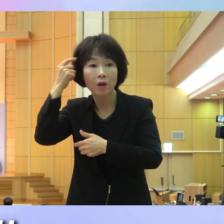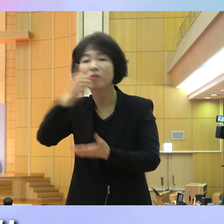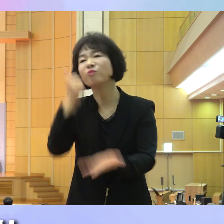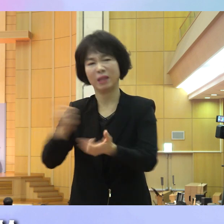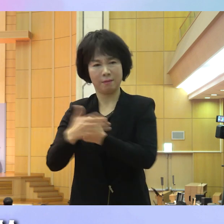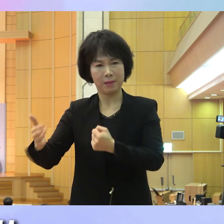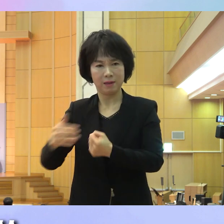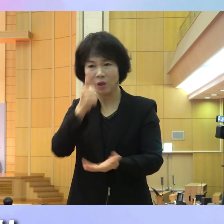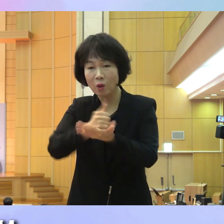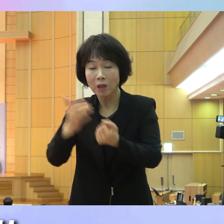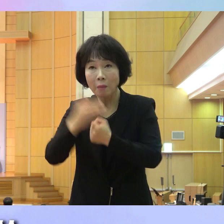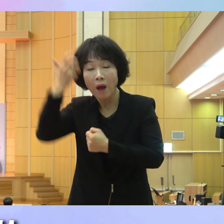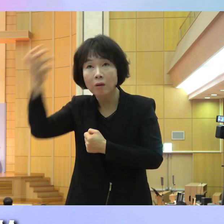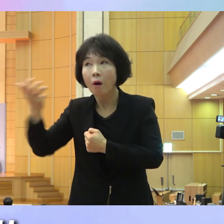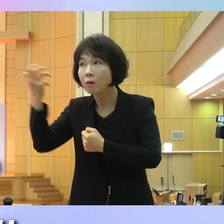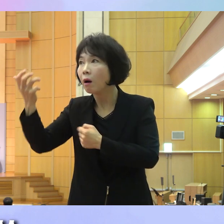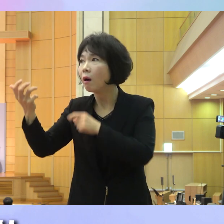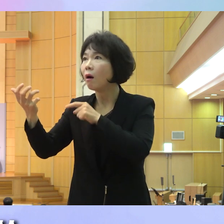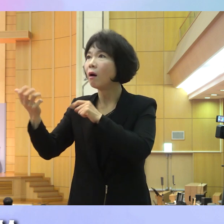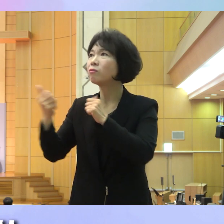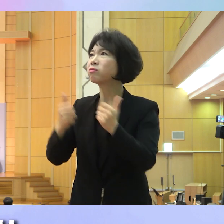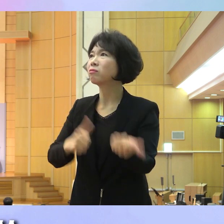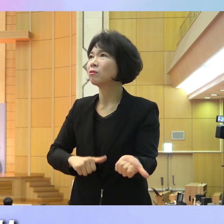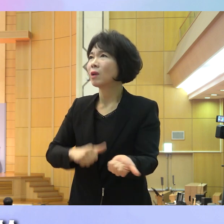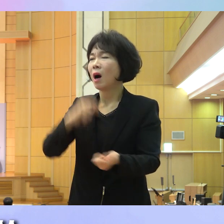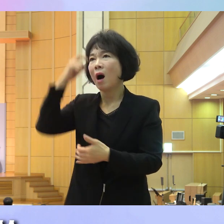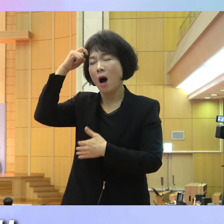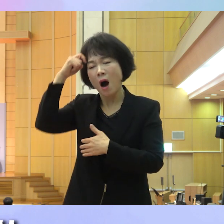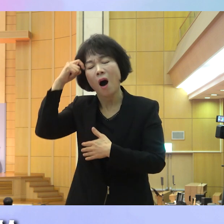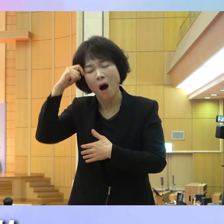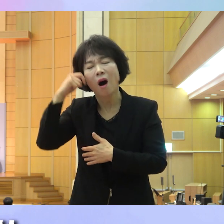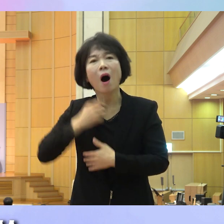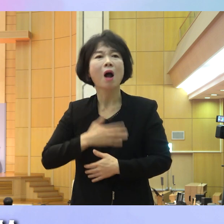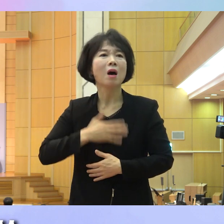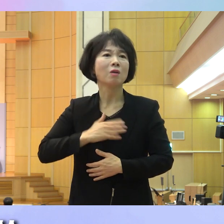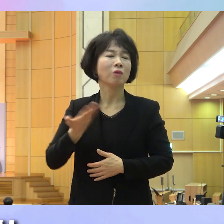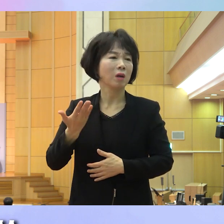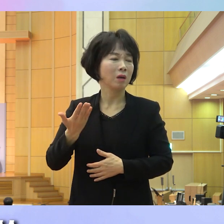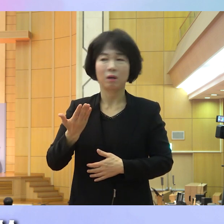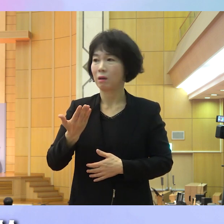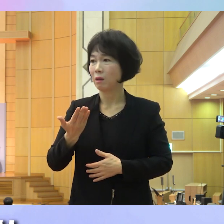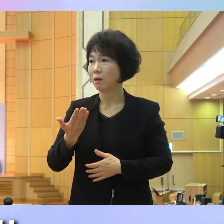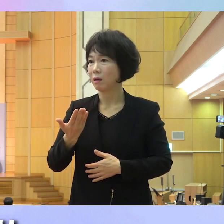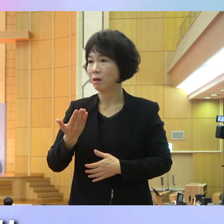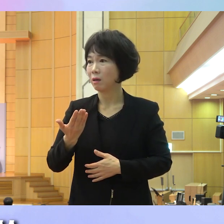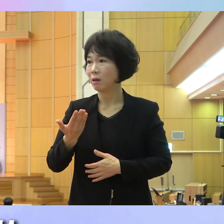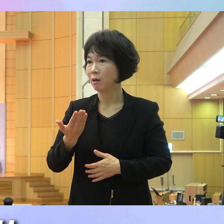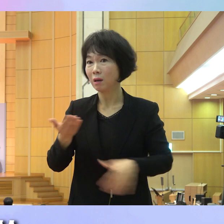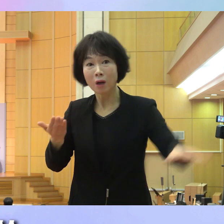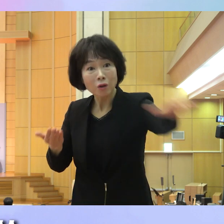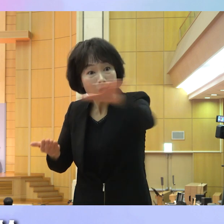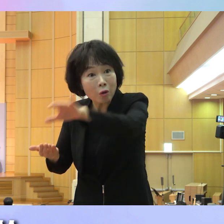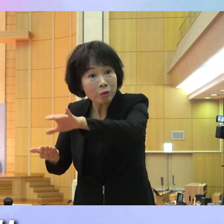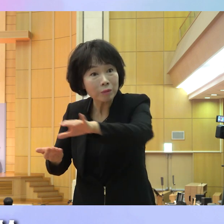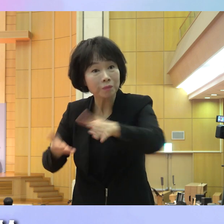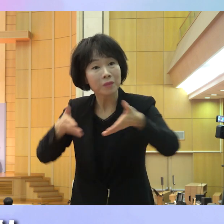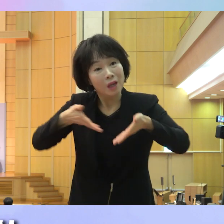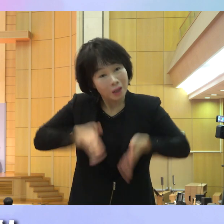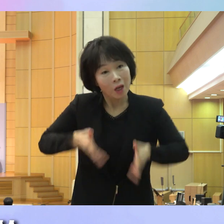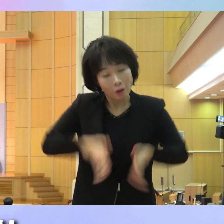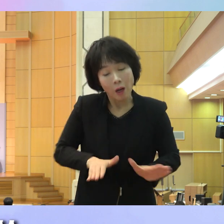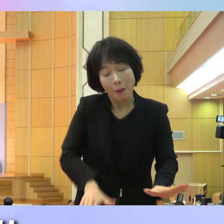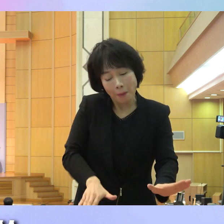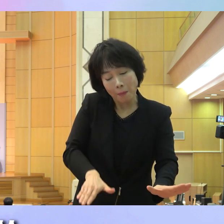늙어서 돌아가실 때 보면 노환이라고 그러죠. 노환, 늙을 노자, 늙어서 결국에는